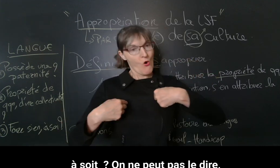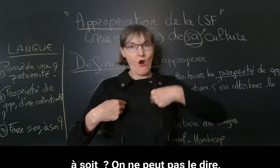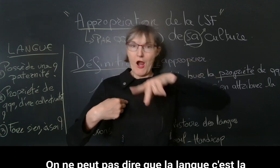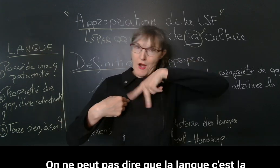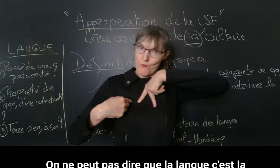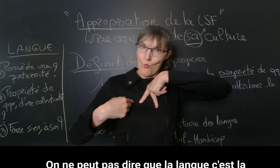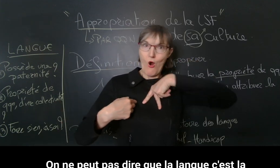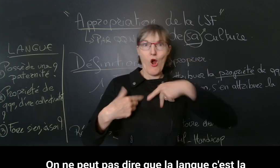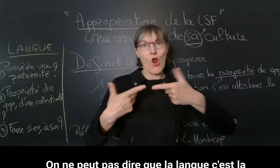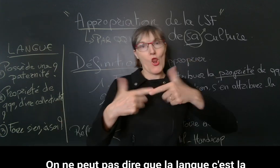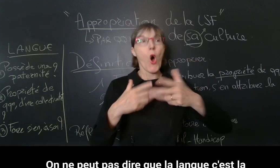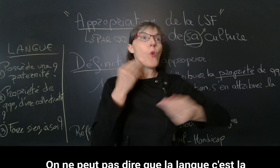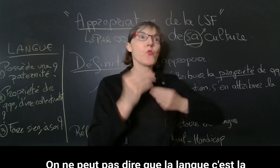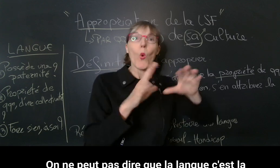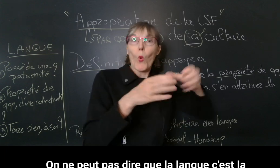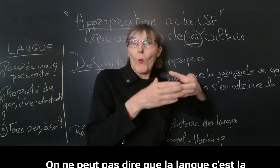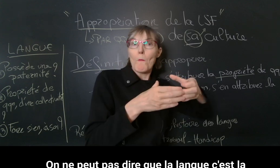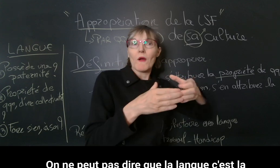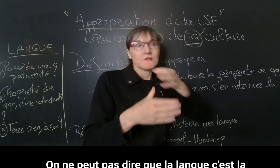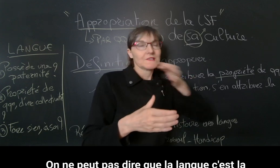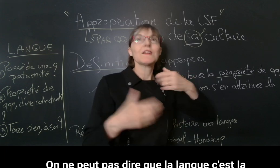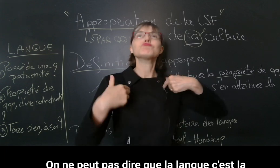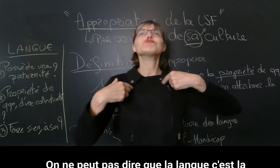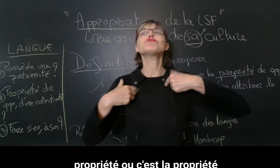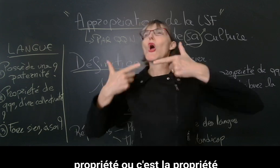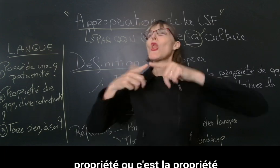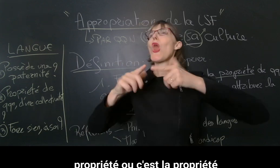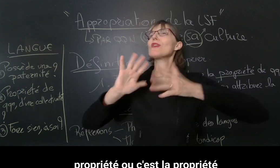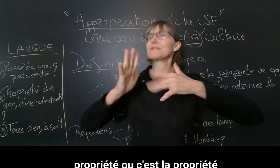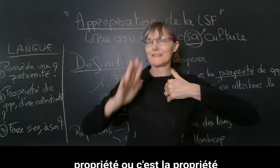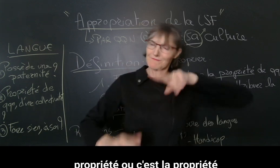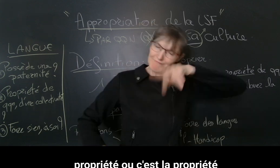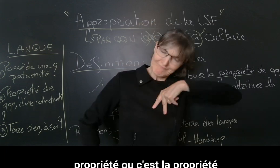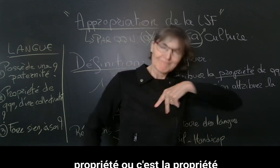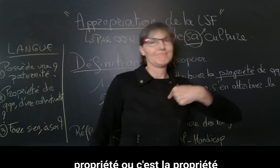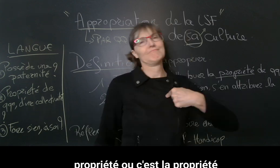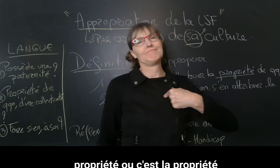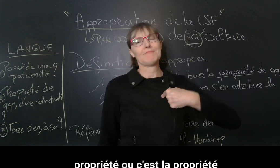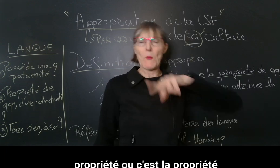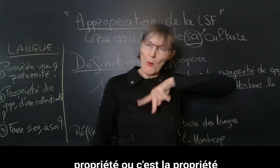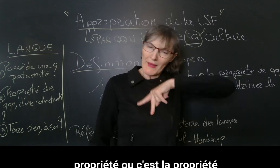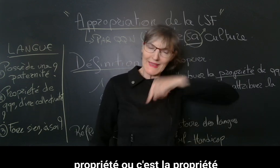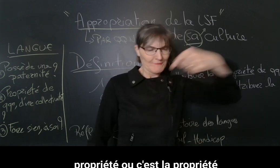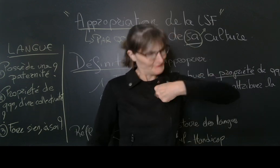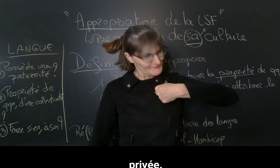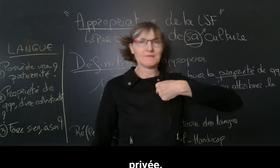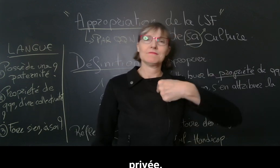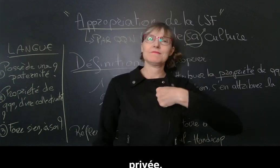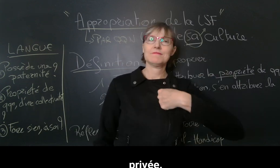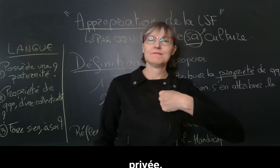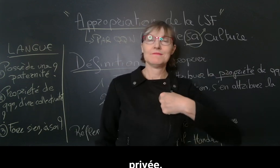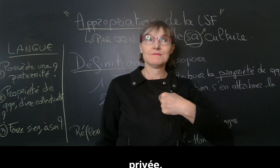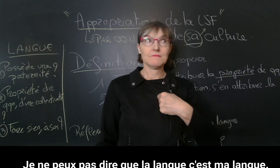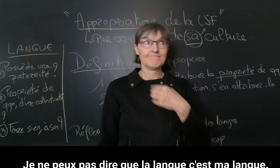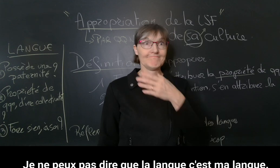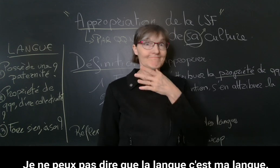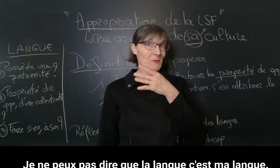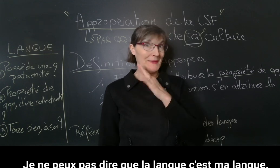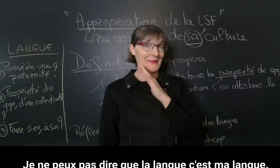on peut pas dire que la langue c'est la propriété ou c'est la propriété privée on peut dire je veux pas dire que